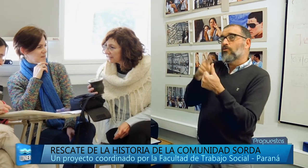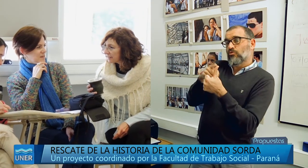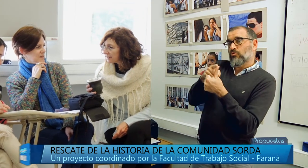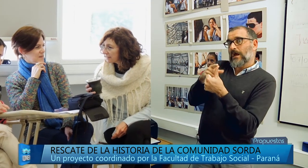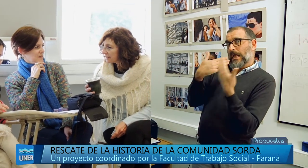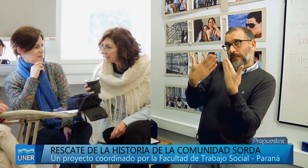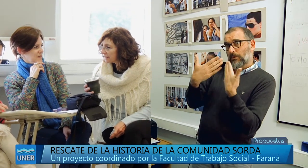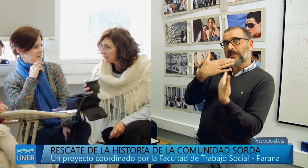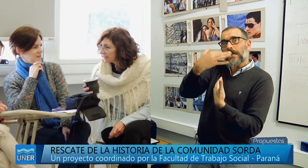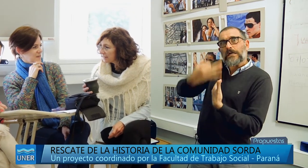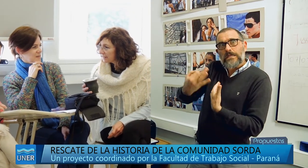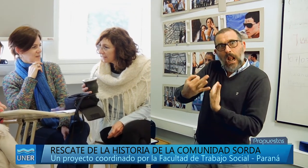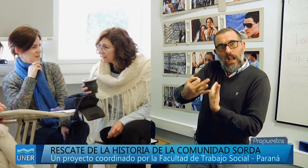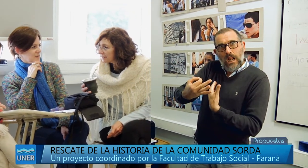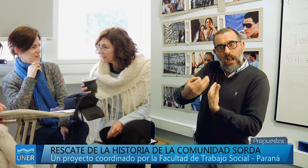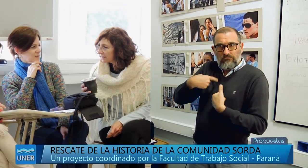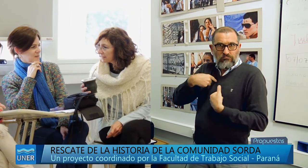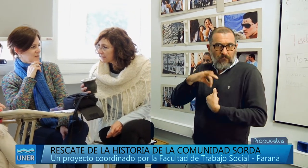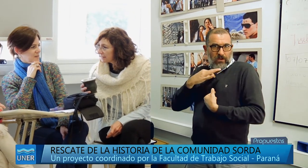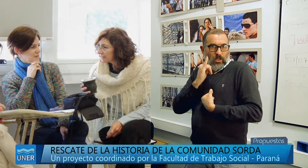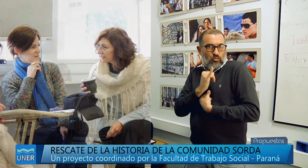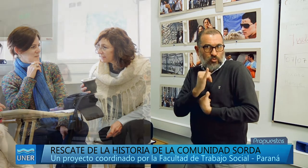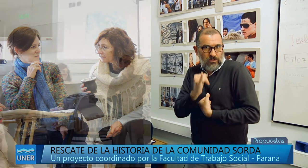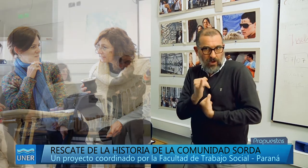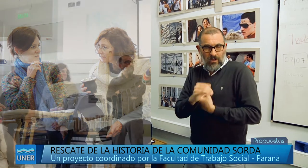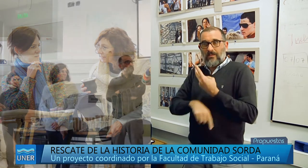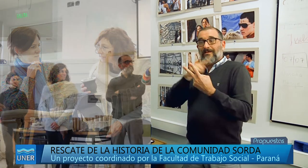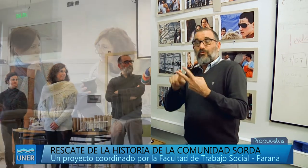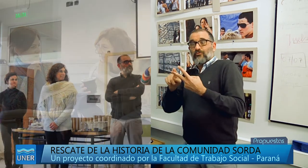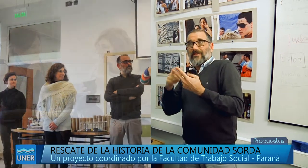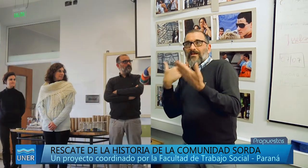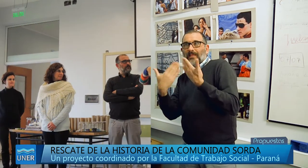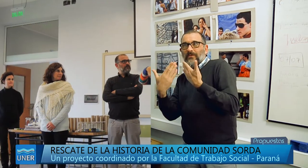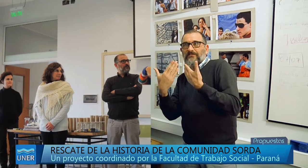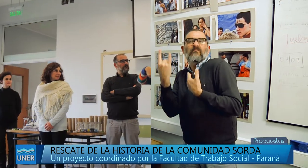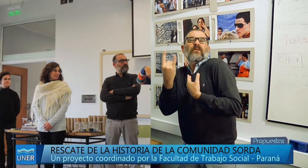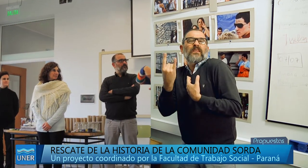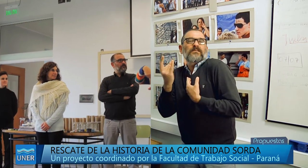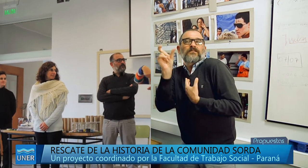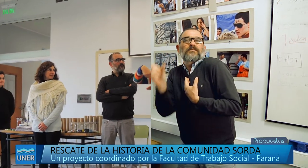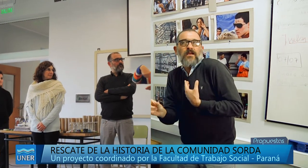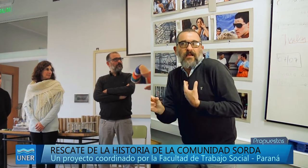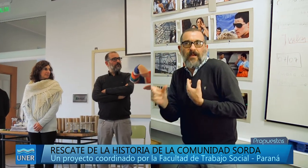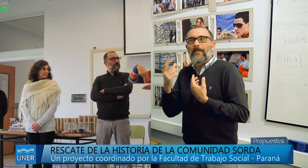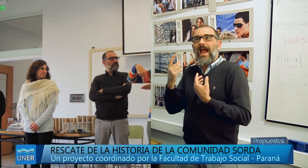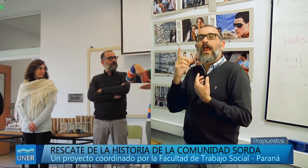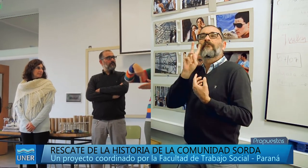personas que practicamos hacer entrevistas con la modalidad de historia de vida. En esa instancia lo que se hizo fue